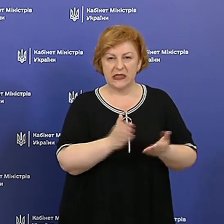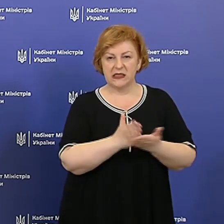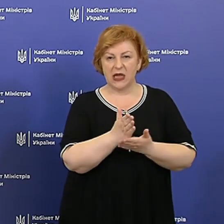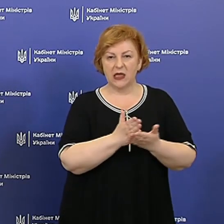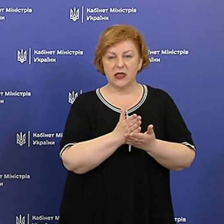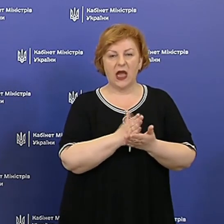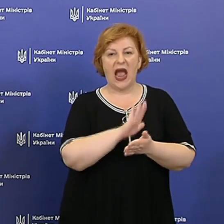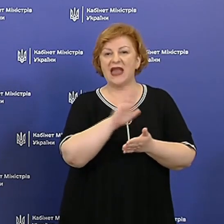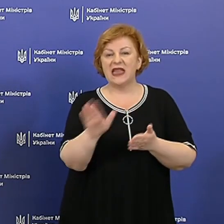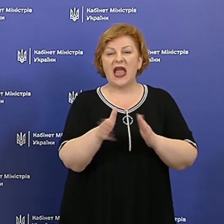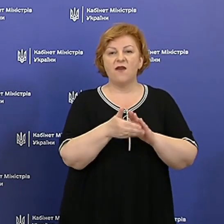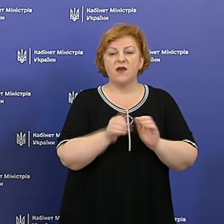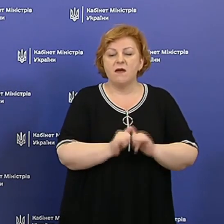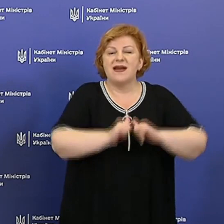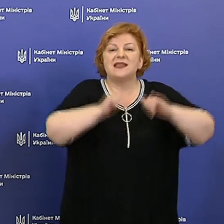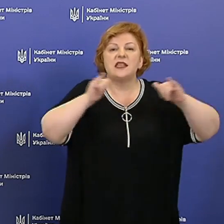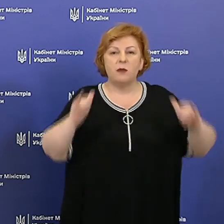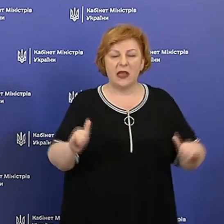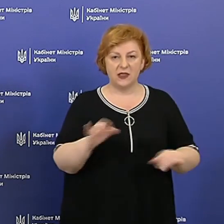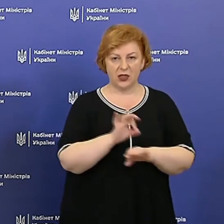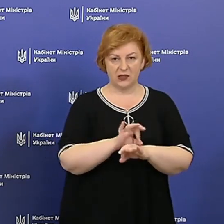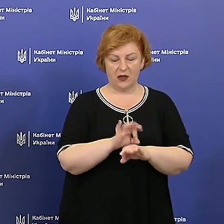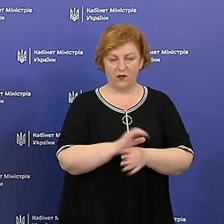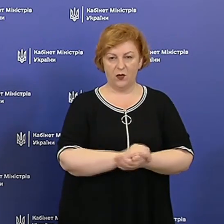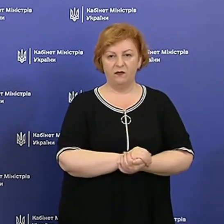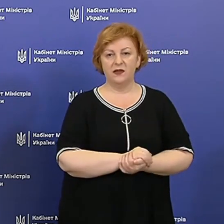закладів не викличе сплеск захворювання?